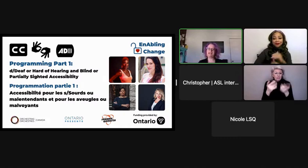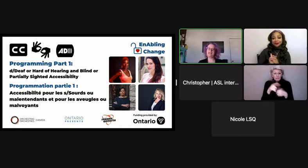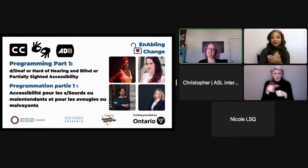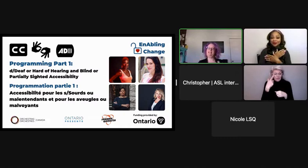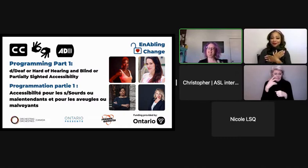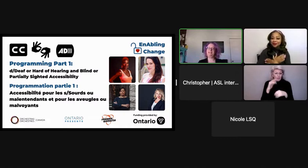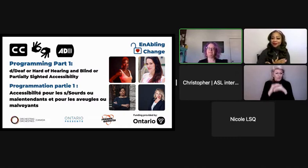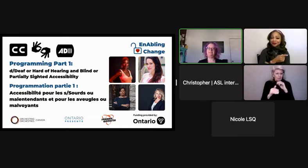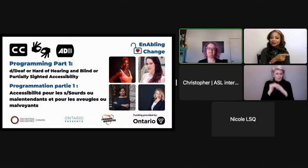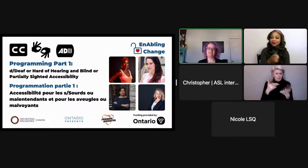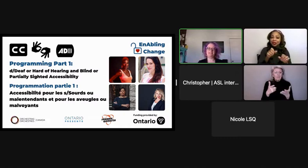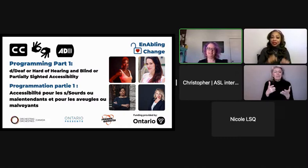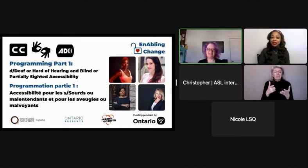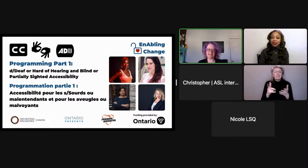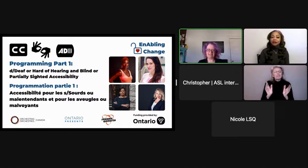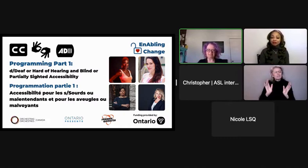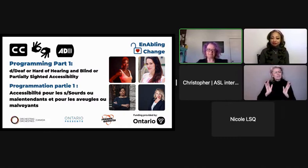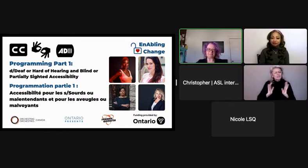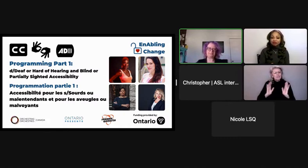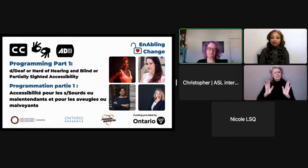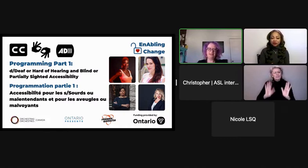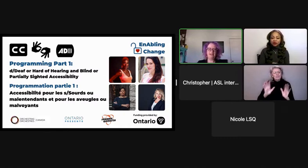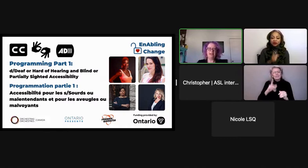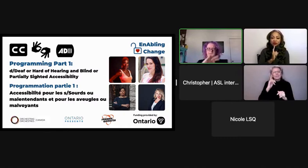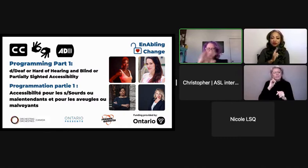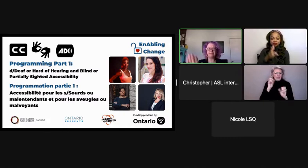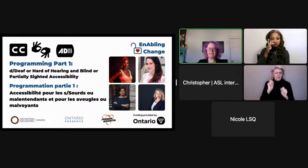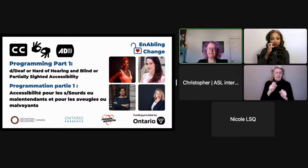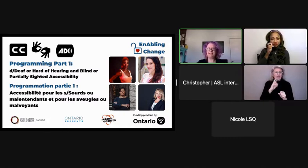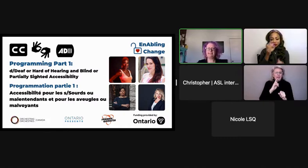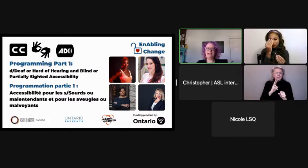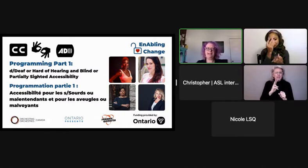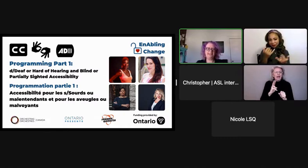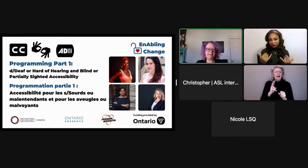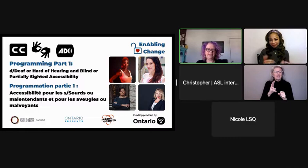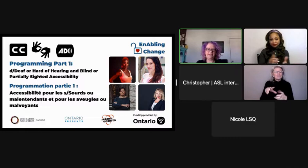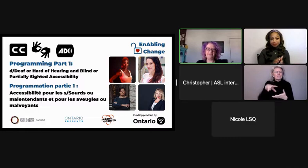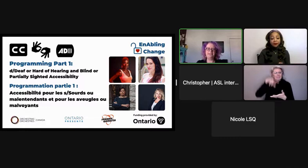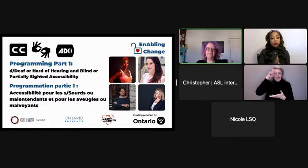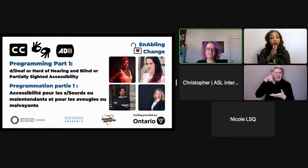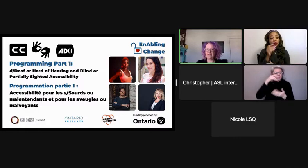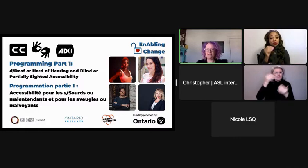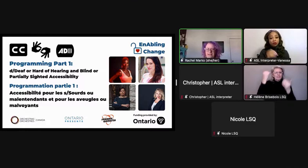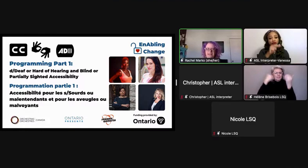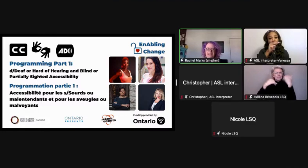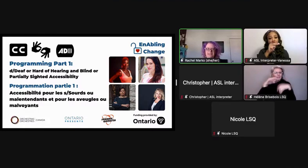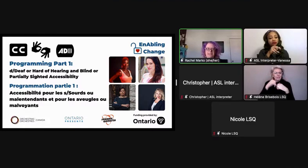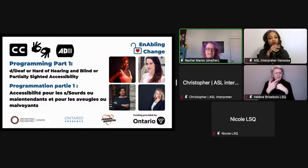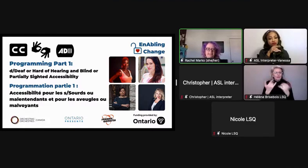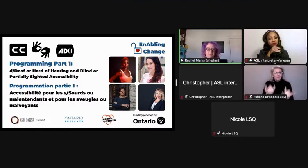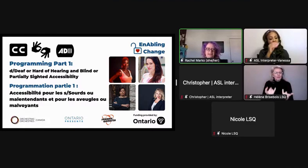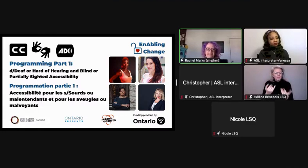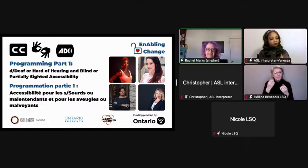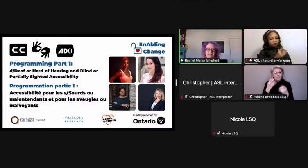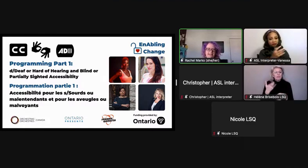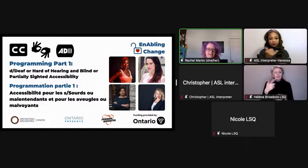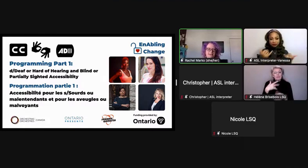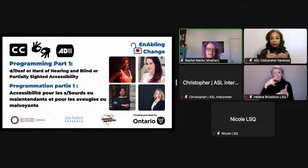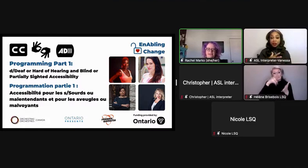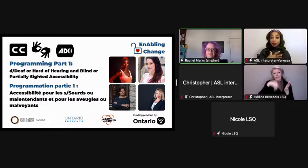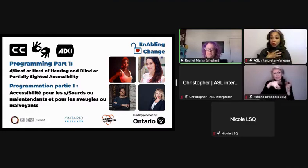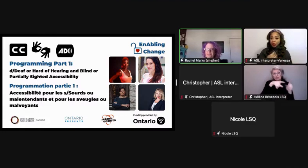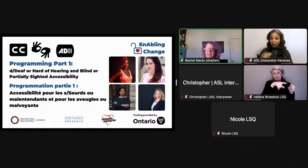confortable, vous détendre, pour que vous puissiez vraiment assimiler l'information d'aujourd'hui. Donc, je vais lire la diapositive qui est